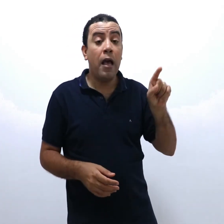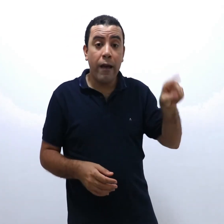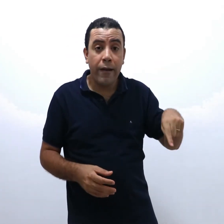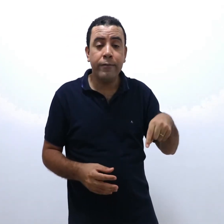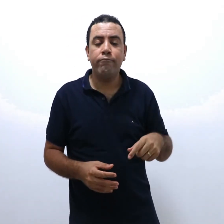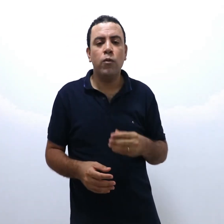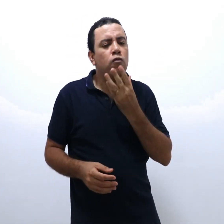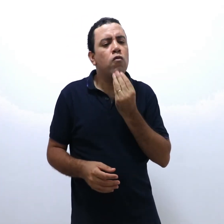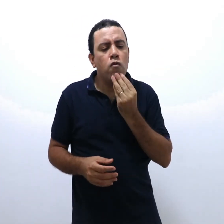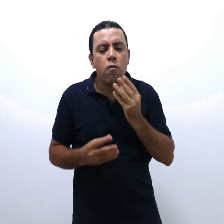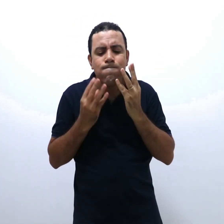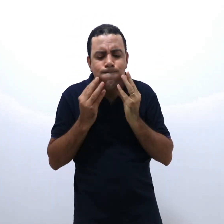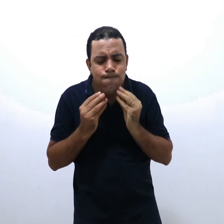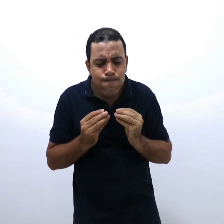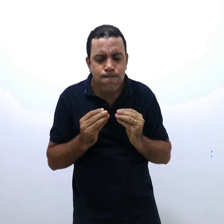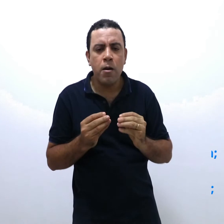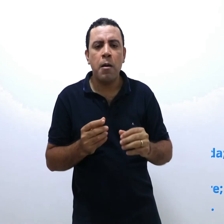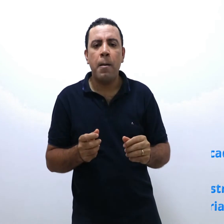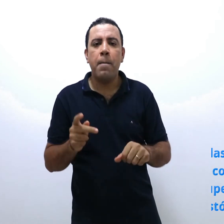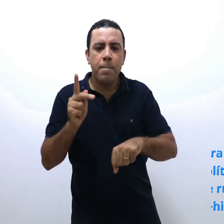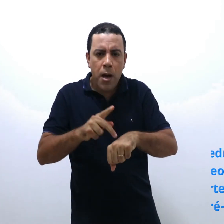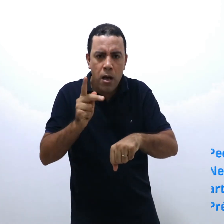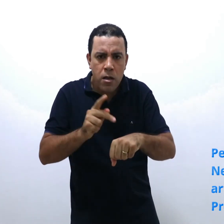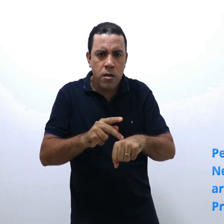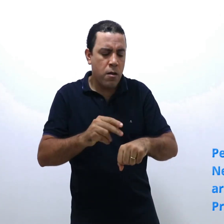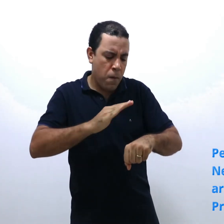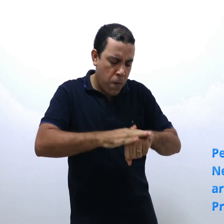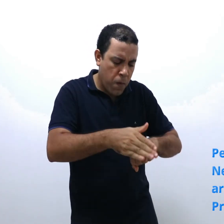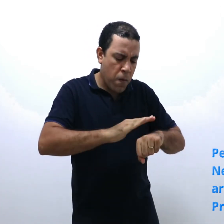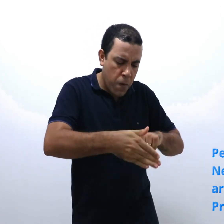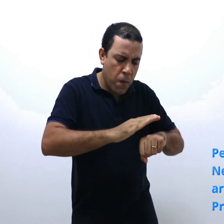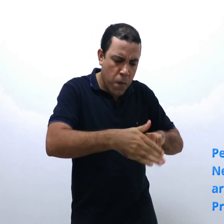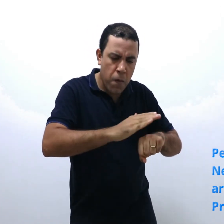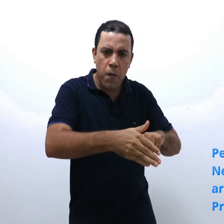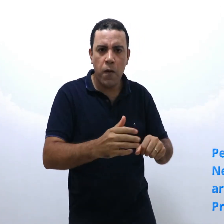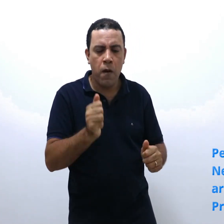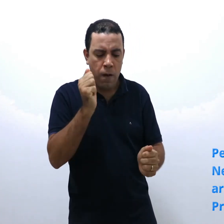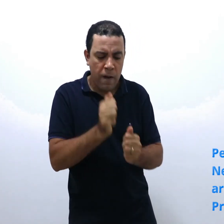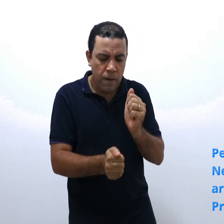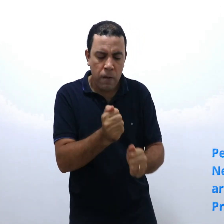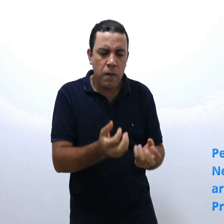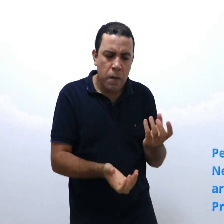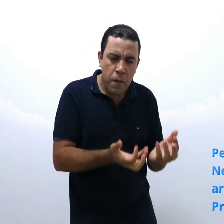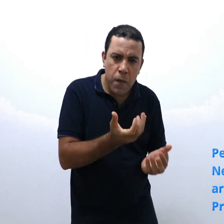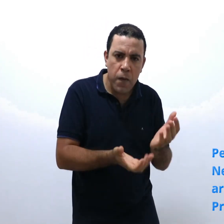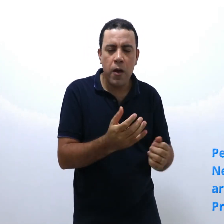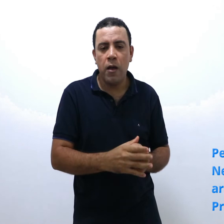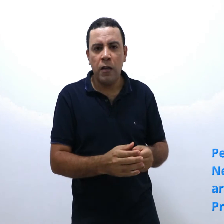Então, hoje também se fala muito no período da Pedra Lascada, do Neolítico, da